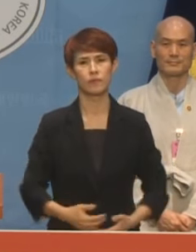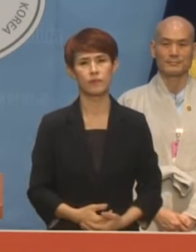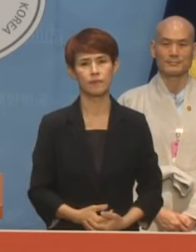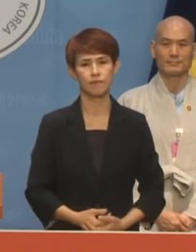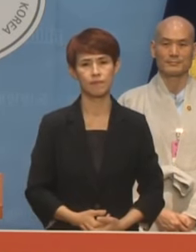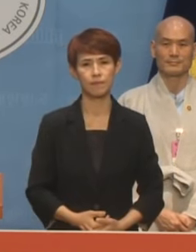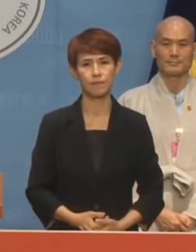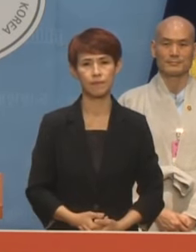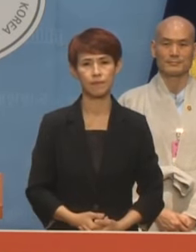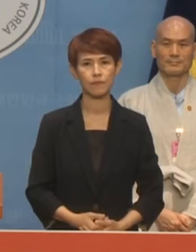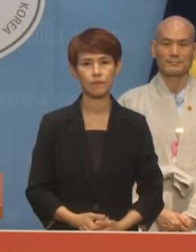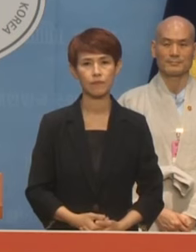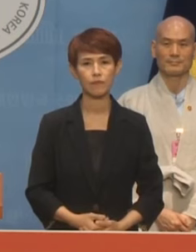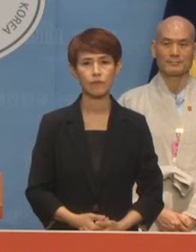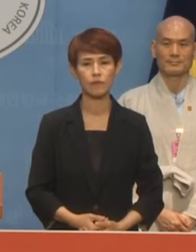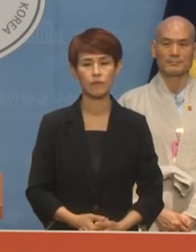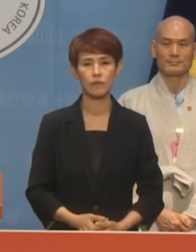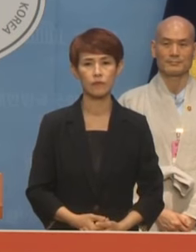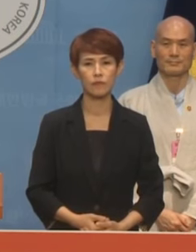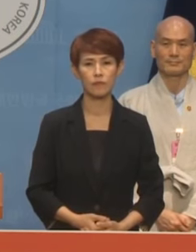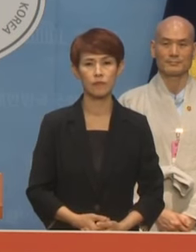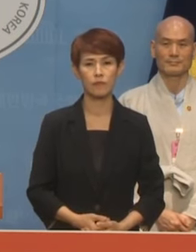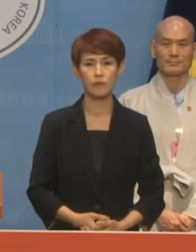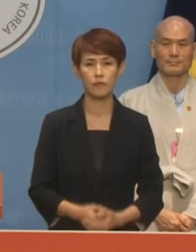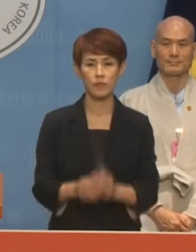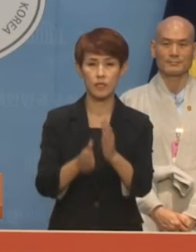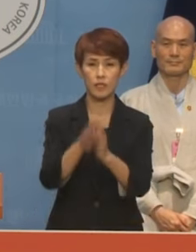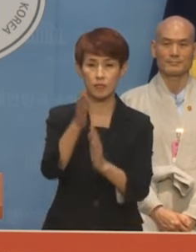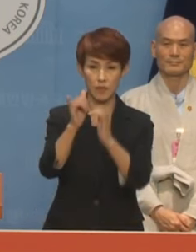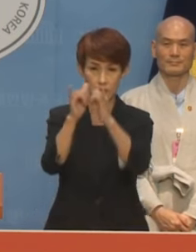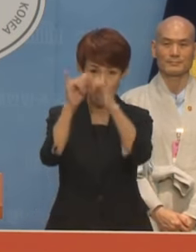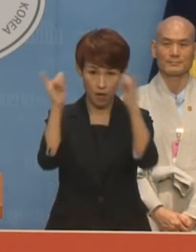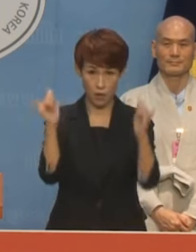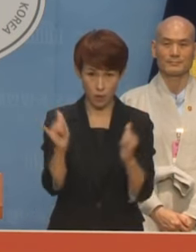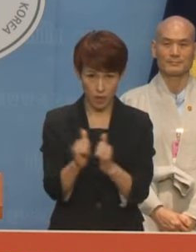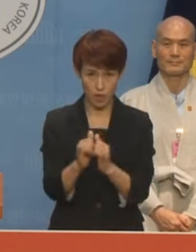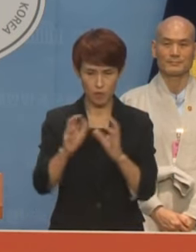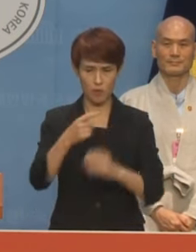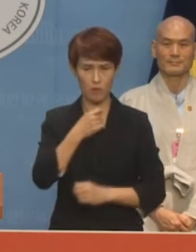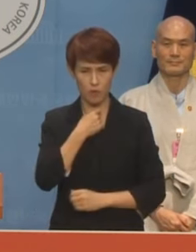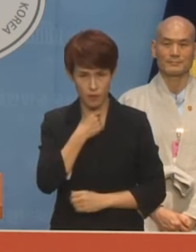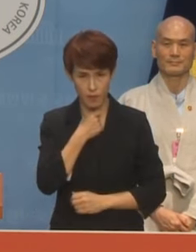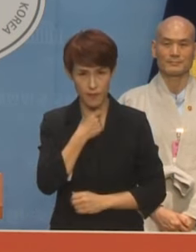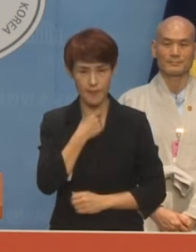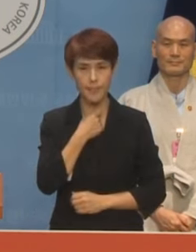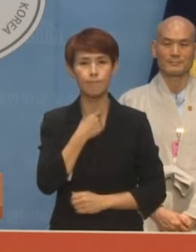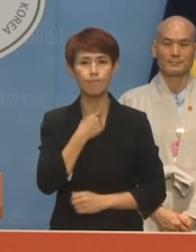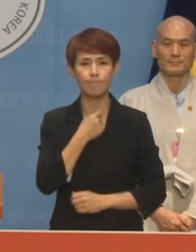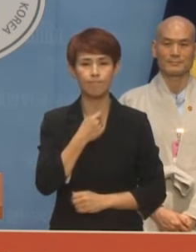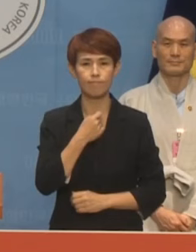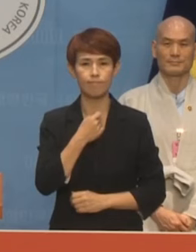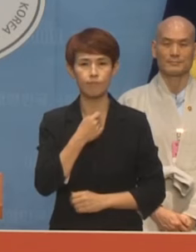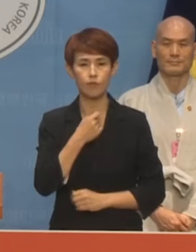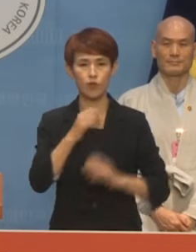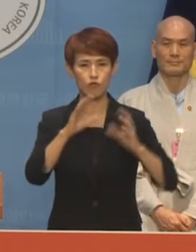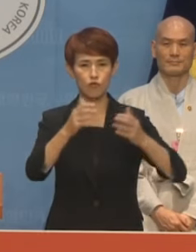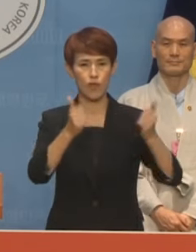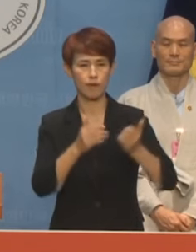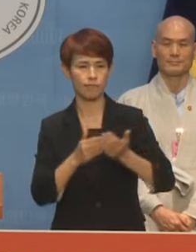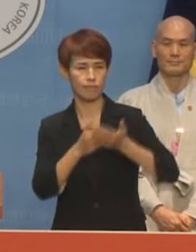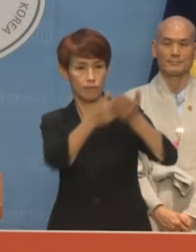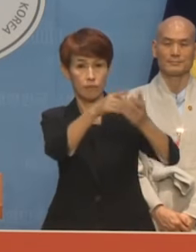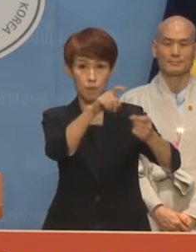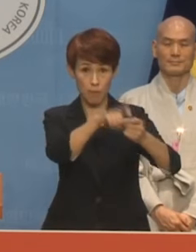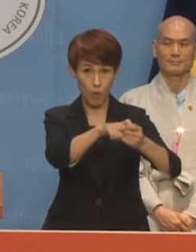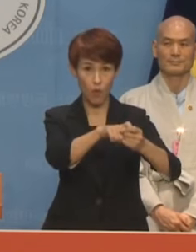같습니다. 이런 시민사회들 그리고 국민들의 목소리를 보다 더 강력하게 국회에 전달하기 위해서